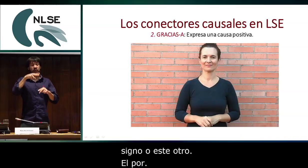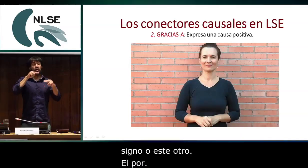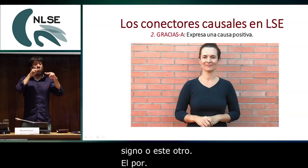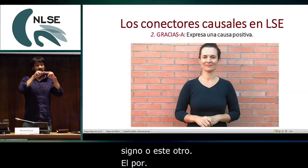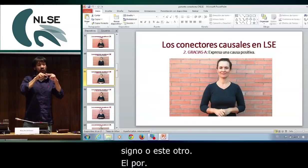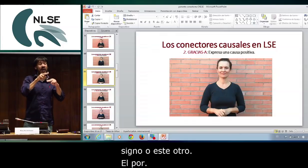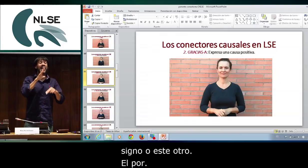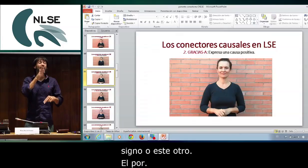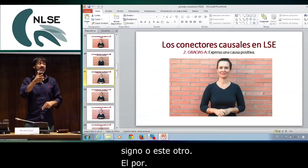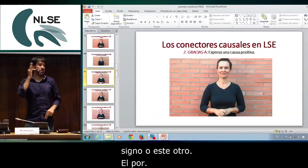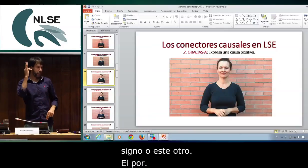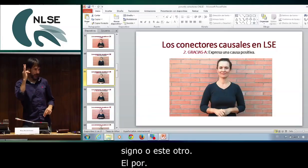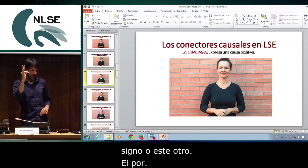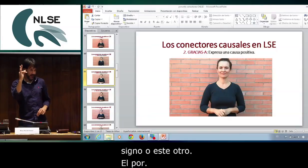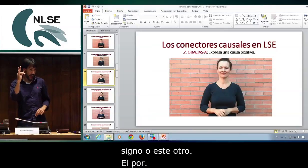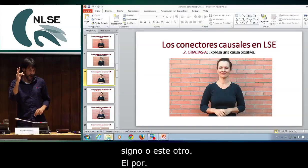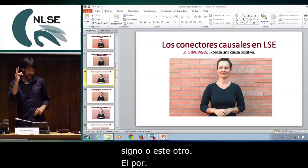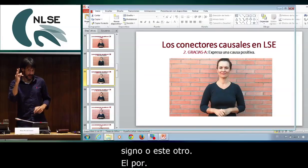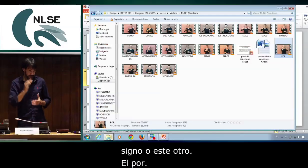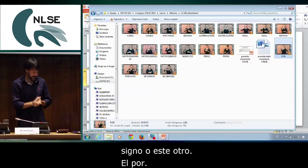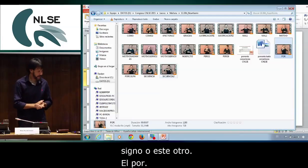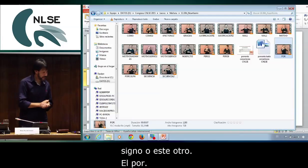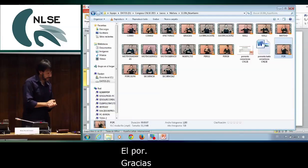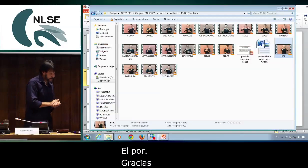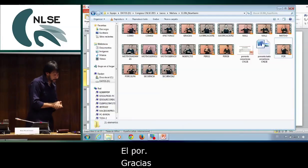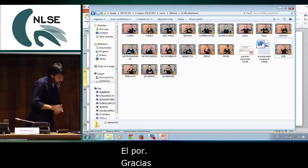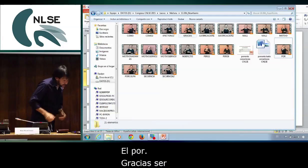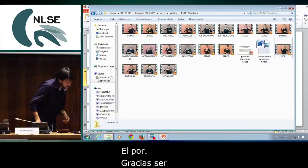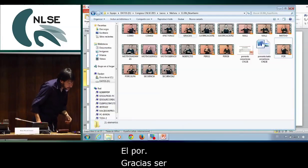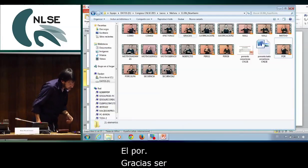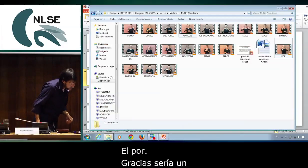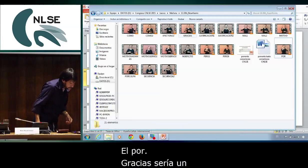Gracias sería un conector causal positivo.